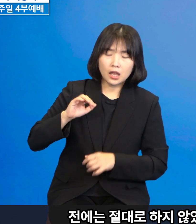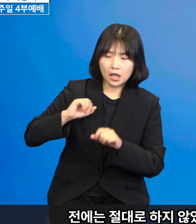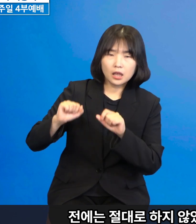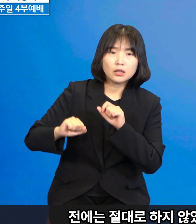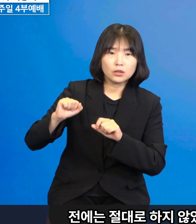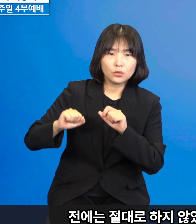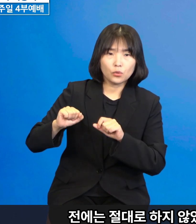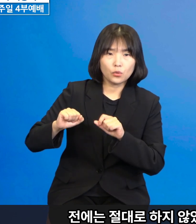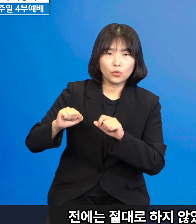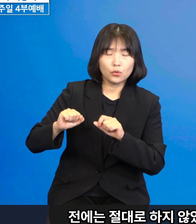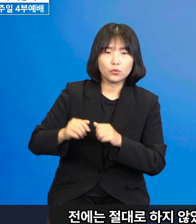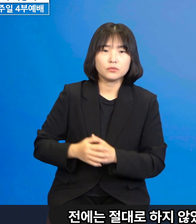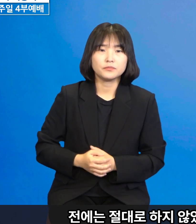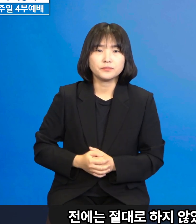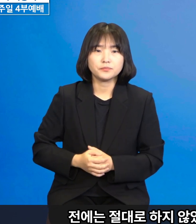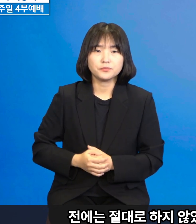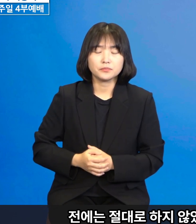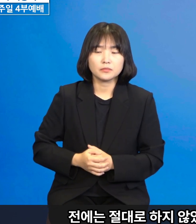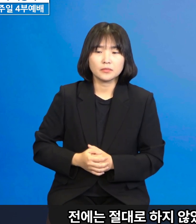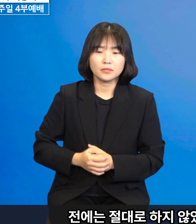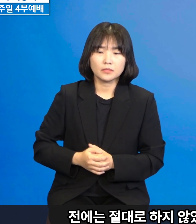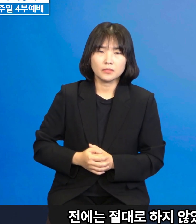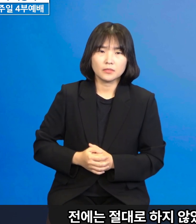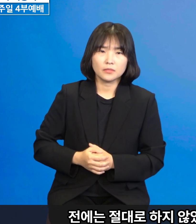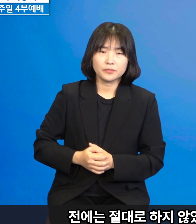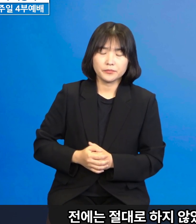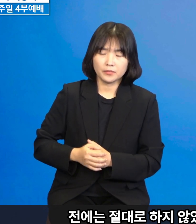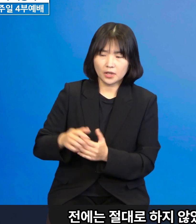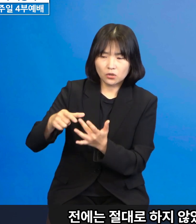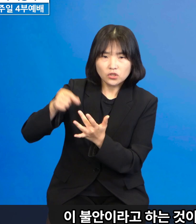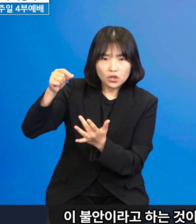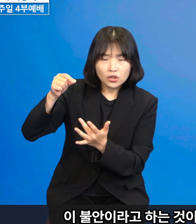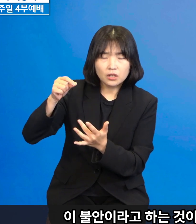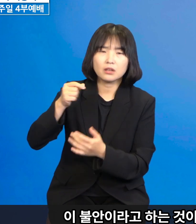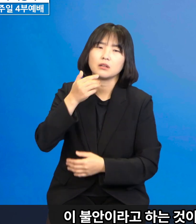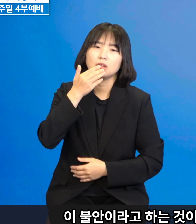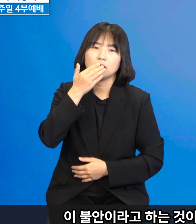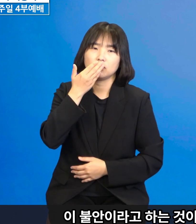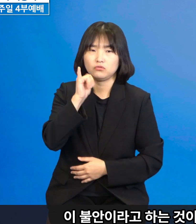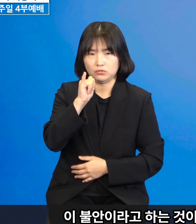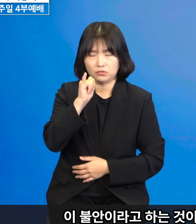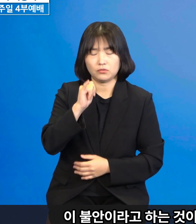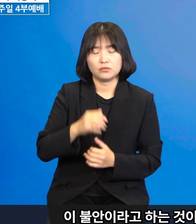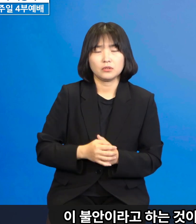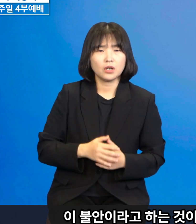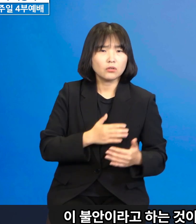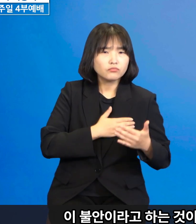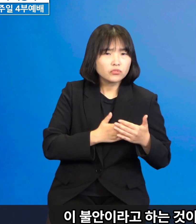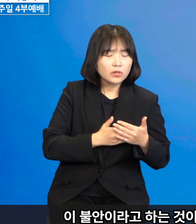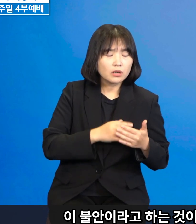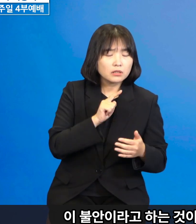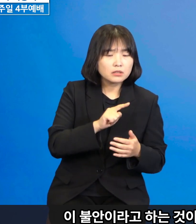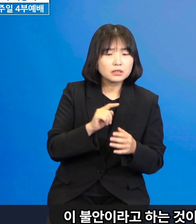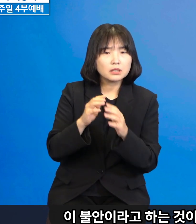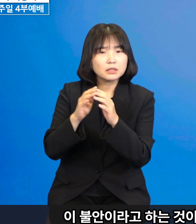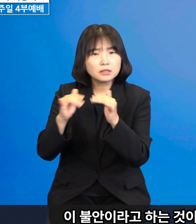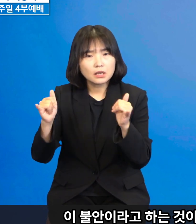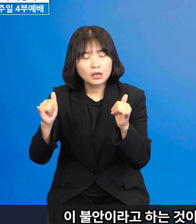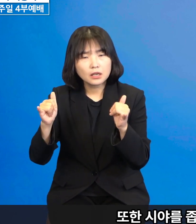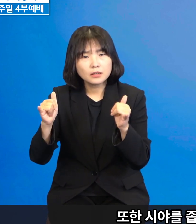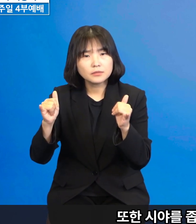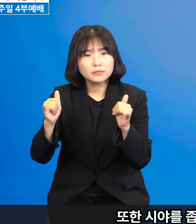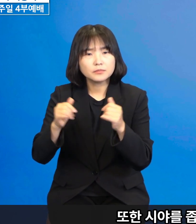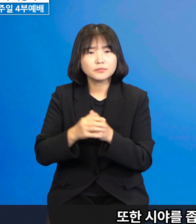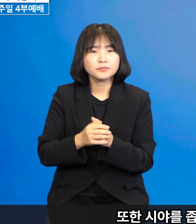전에는 절대로 하지 않았을 선택을 하게 된다는 거죠. 이 불안이라고 하는 것이 사람들의 관점을